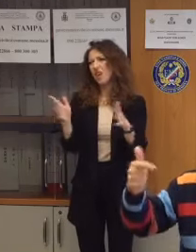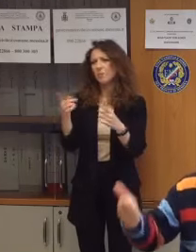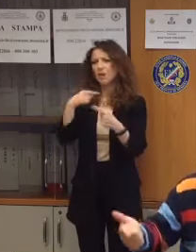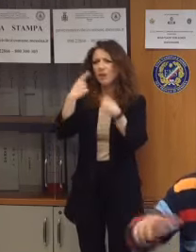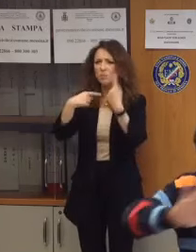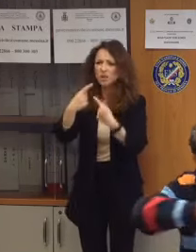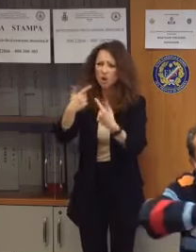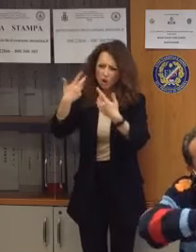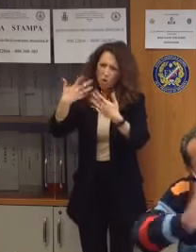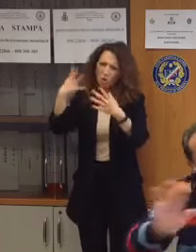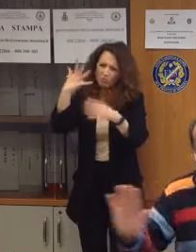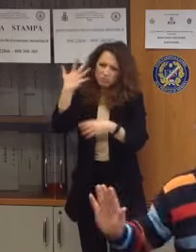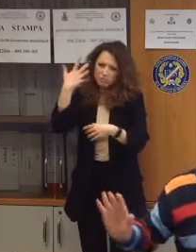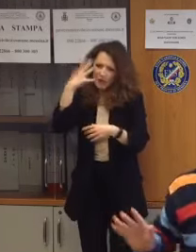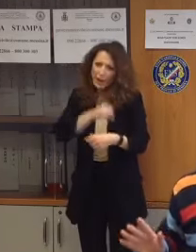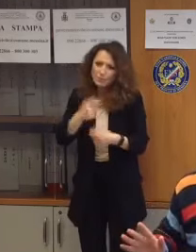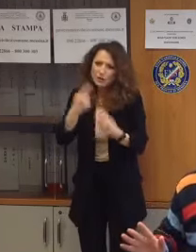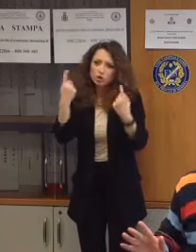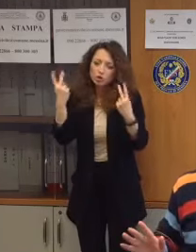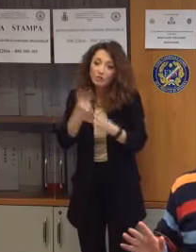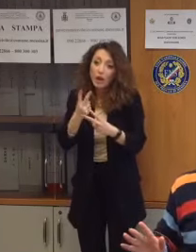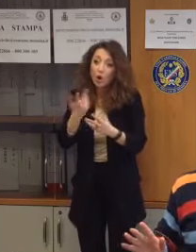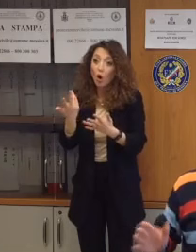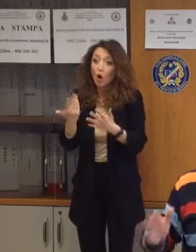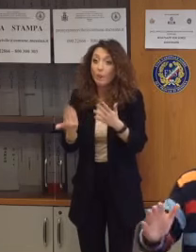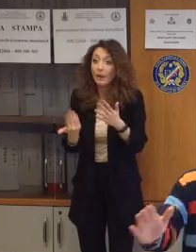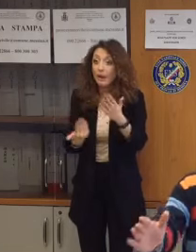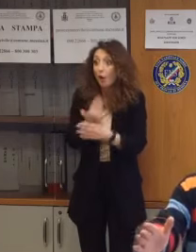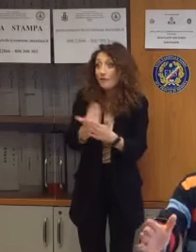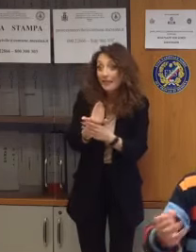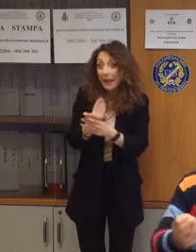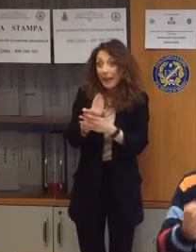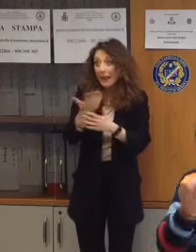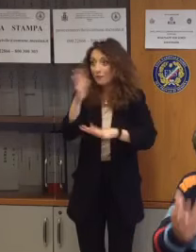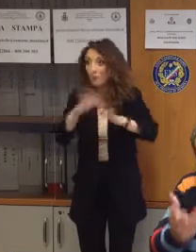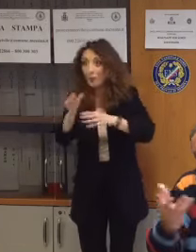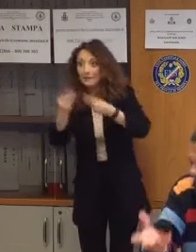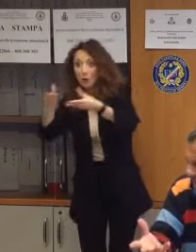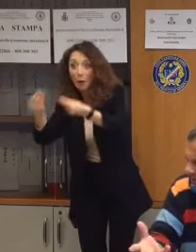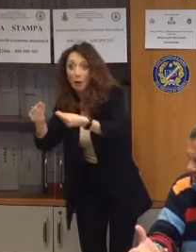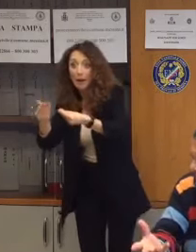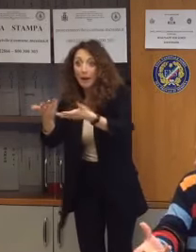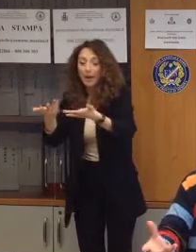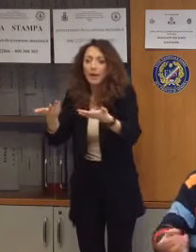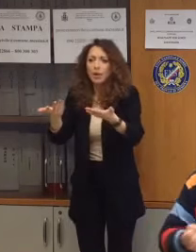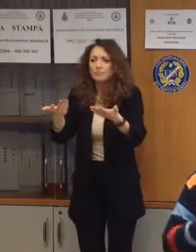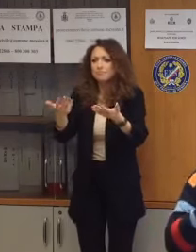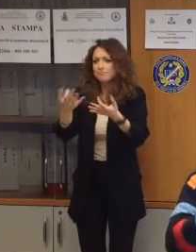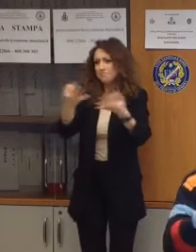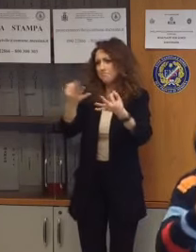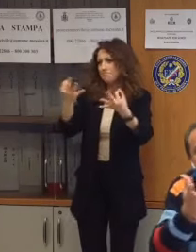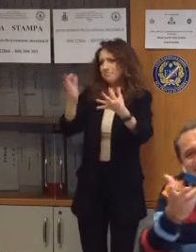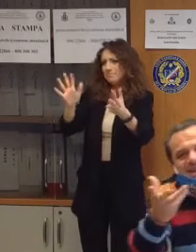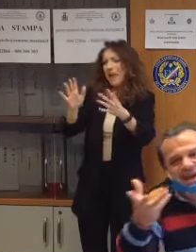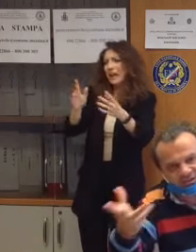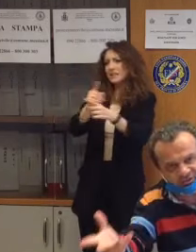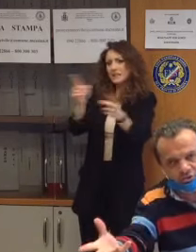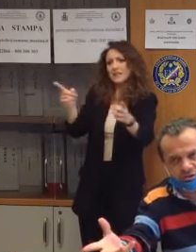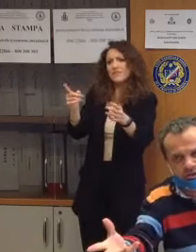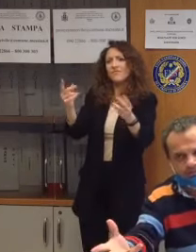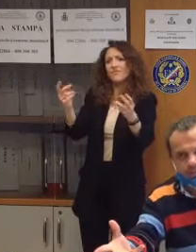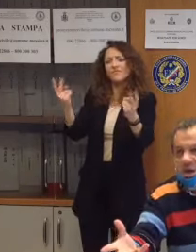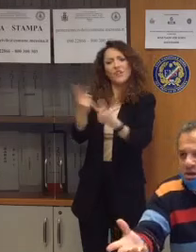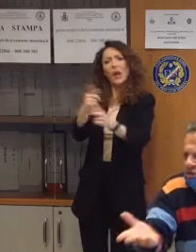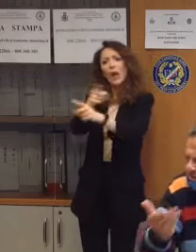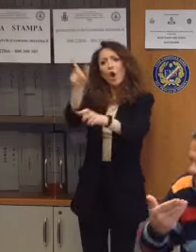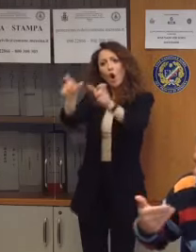notizia, l'informazione, ci sta tutto, per carità, e noi anzi vi diciamo pure grazie, perché le vostre